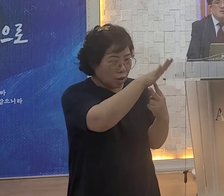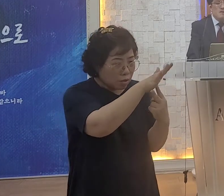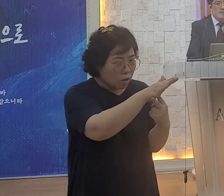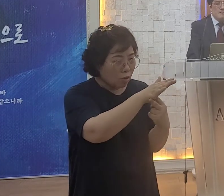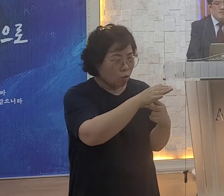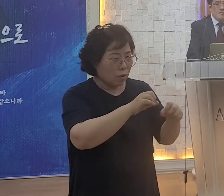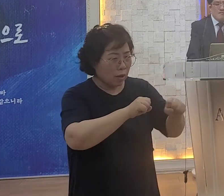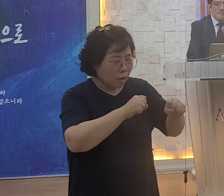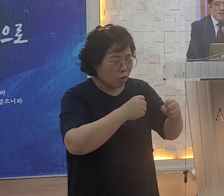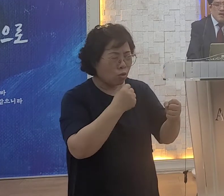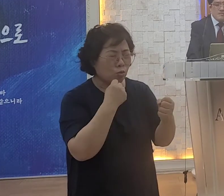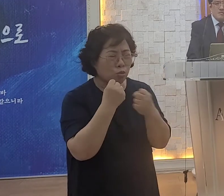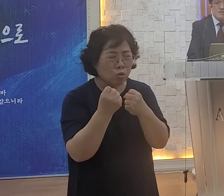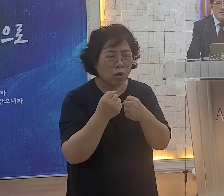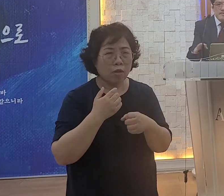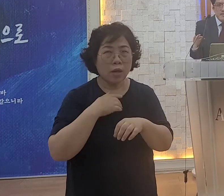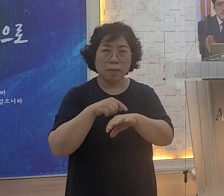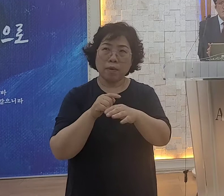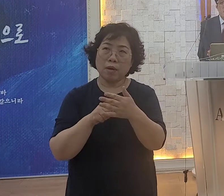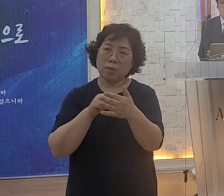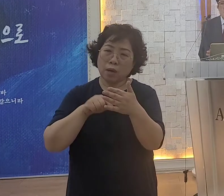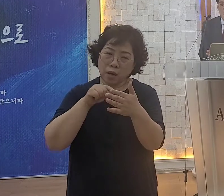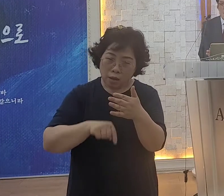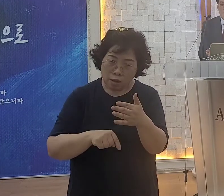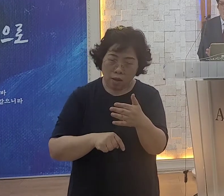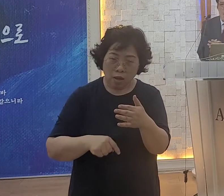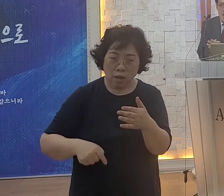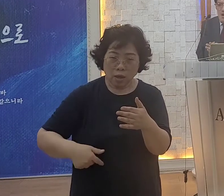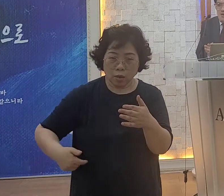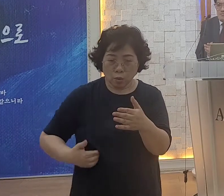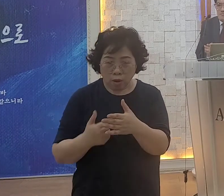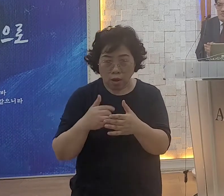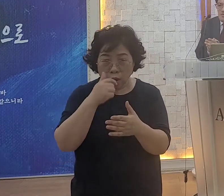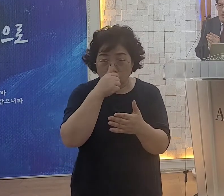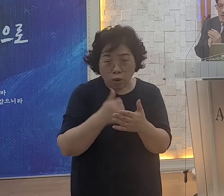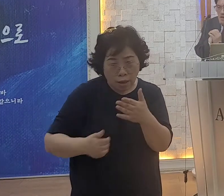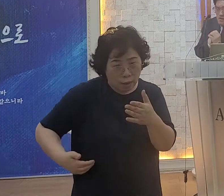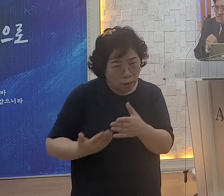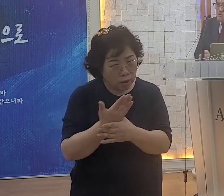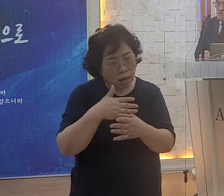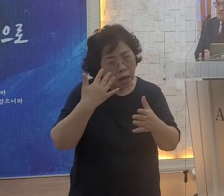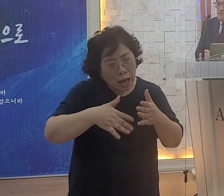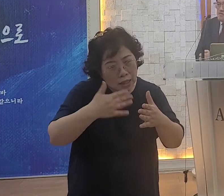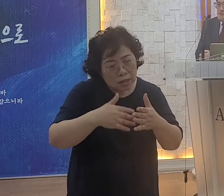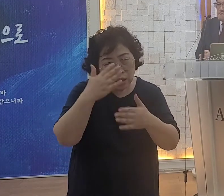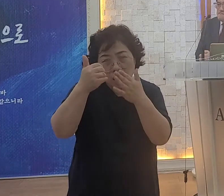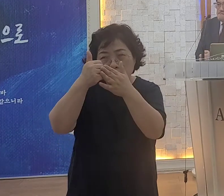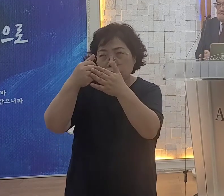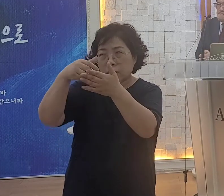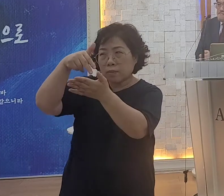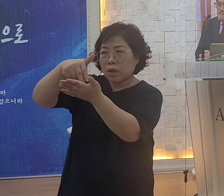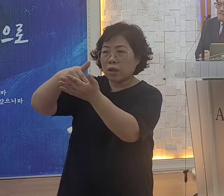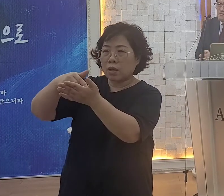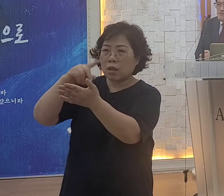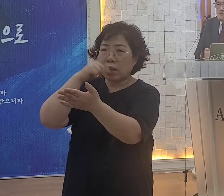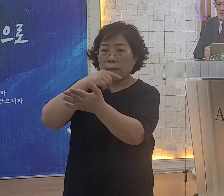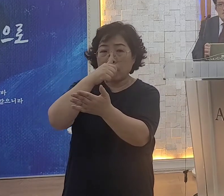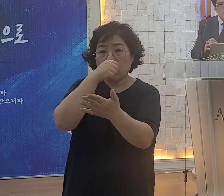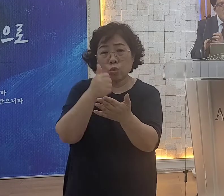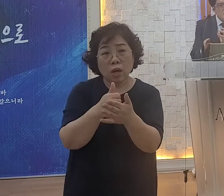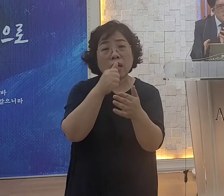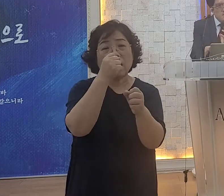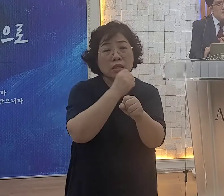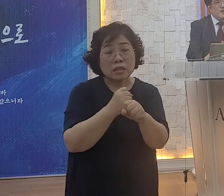불구하고 내 마음 가운데 아직 해결되지 못한 죄가 있거나 하나님 보시기에 악한 죄가 있을 때에